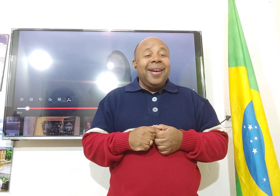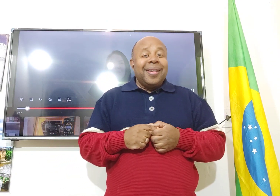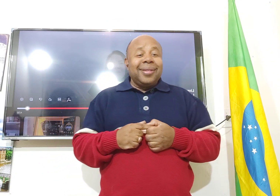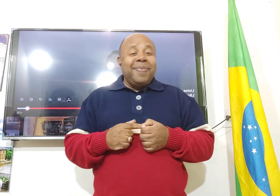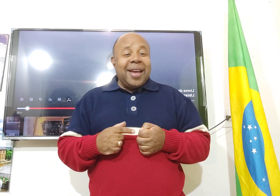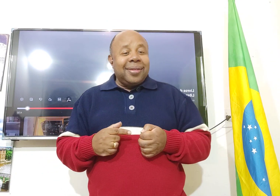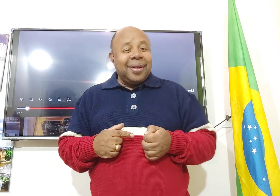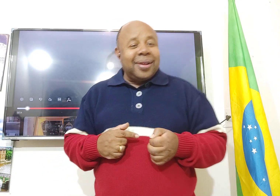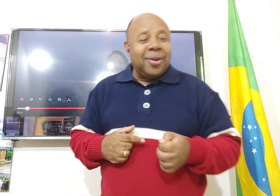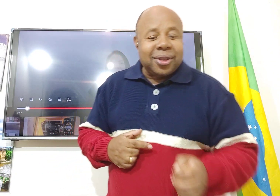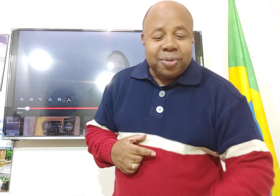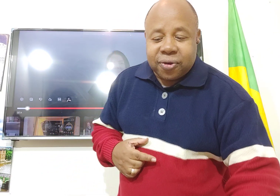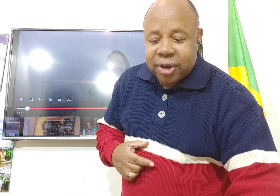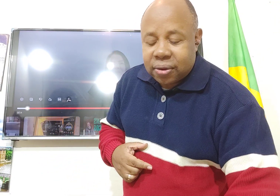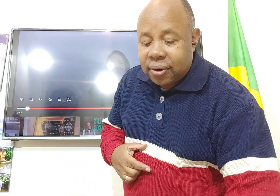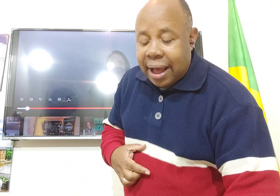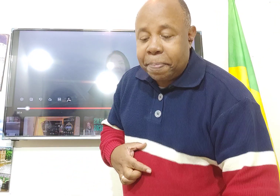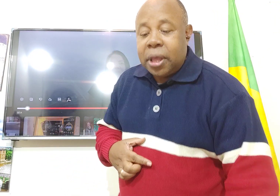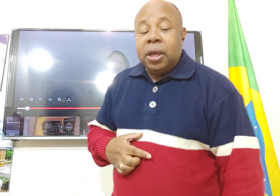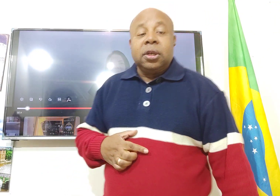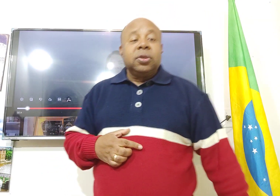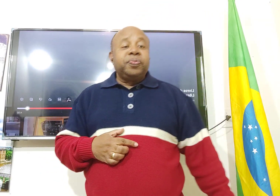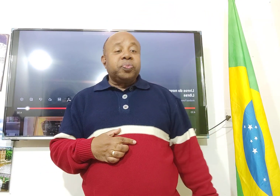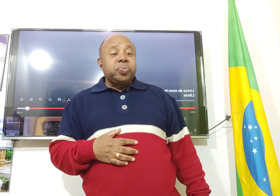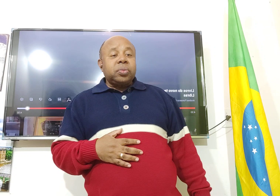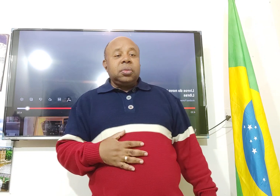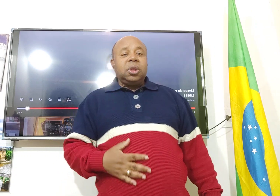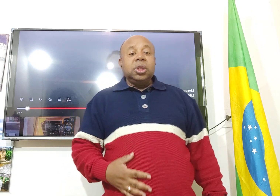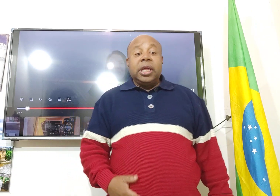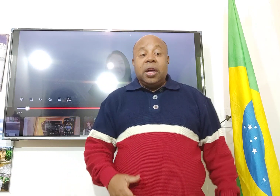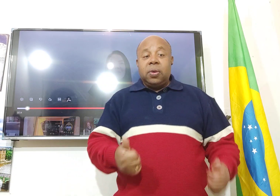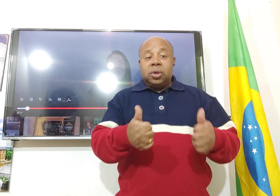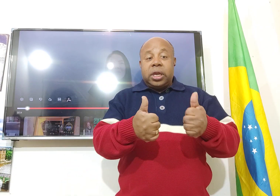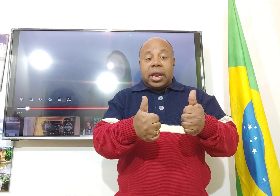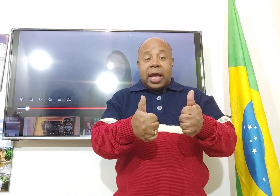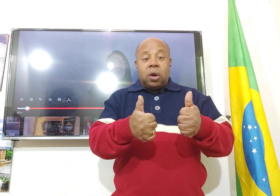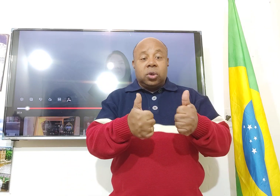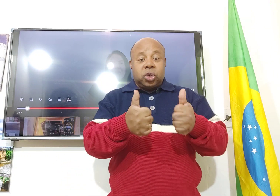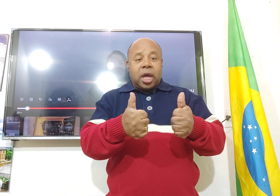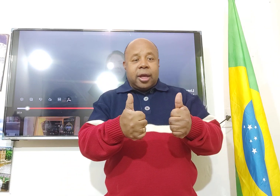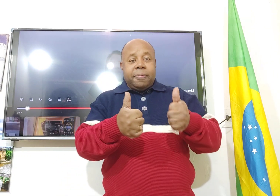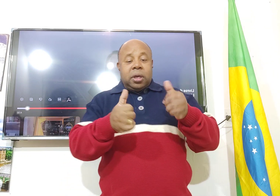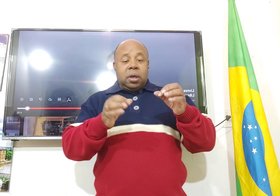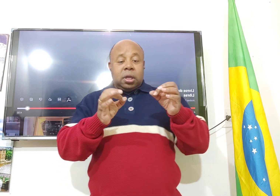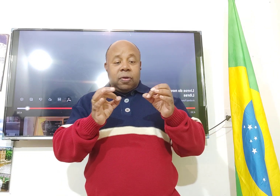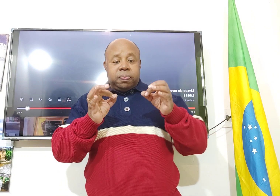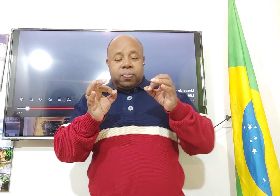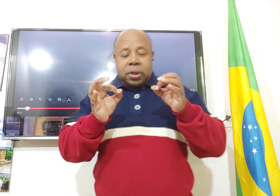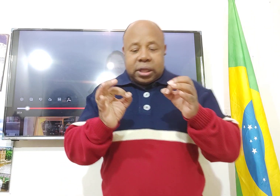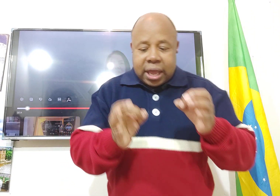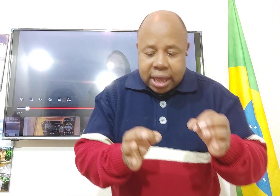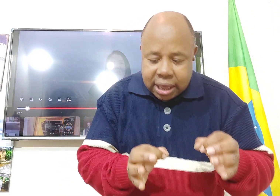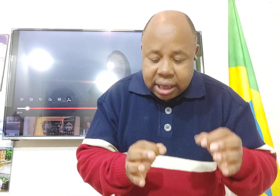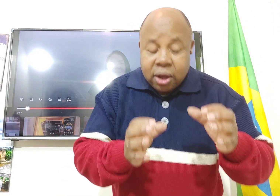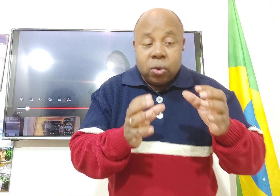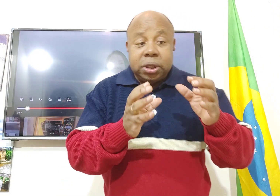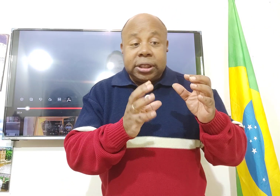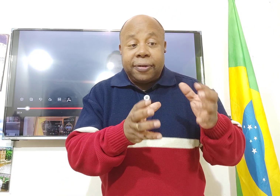As ideias gostam de mal feito. Vamos lá. Entendeu? Legal? Jóia. Então, você tem aí um